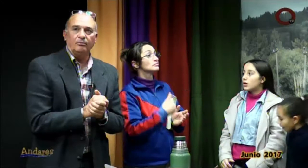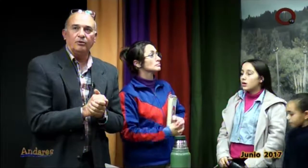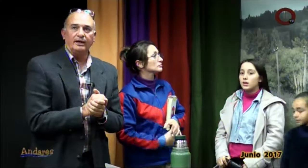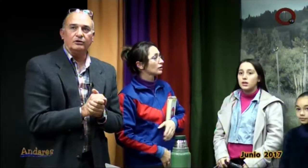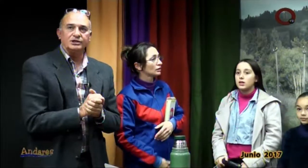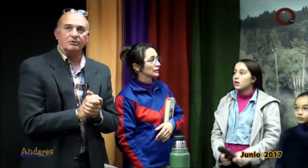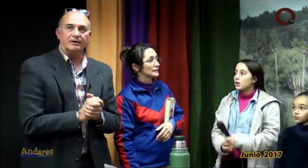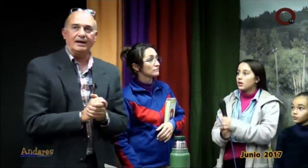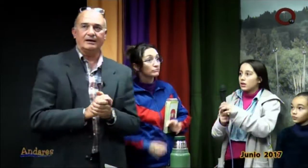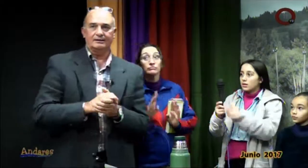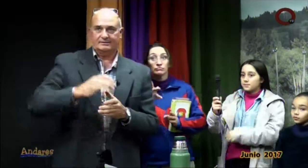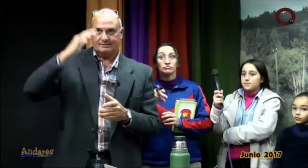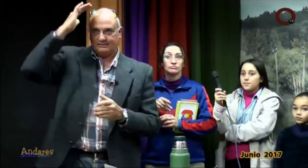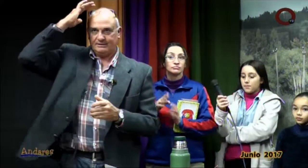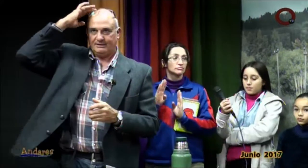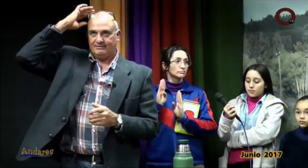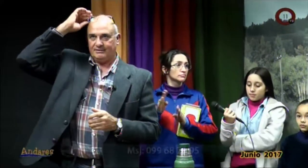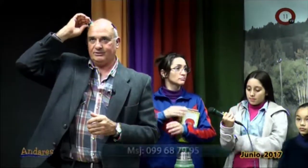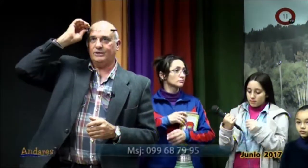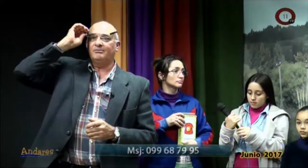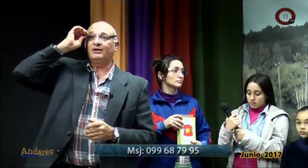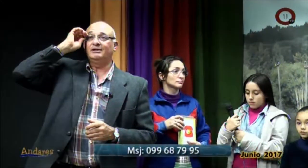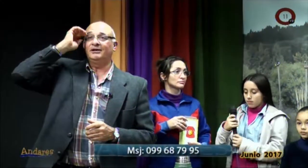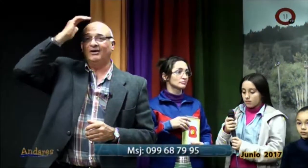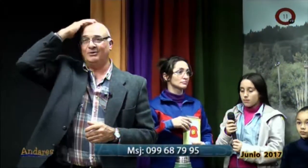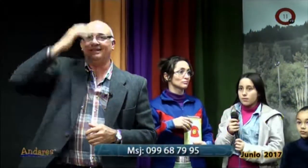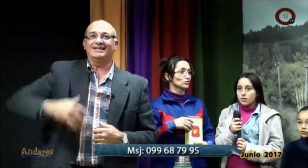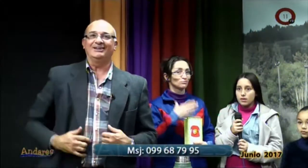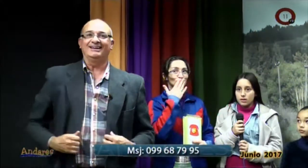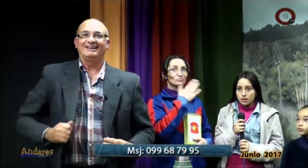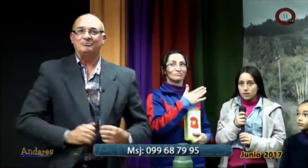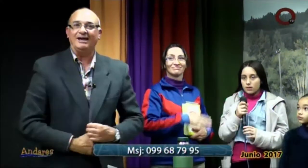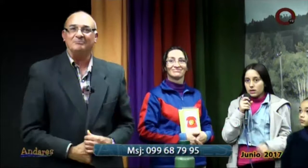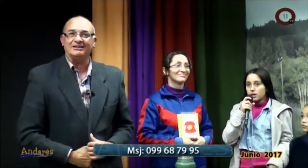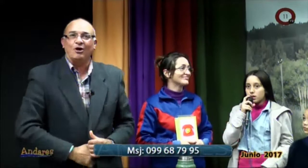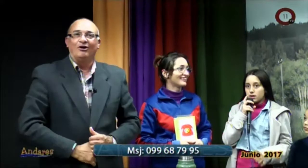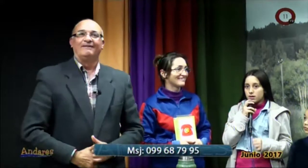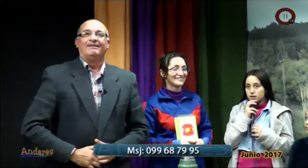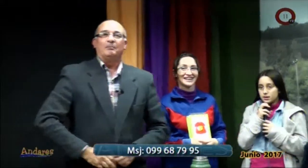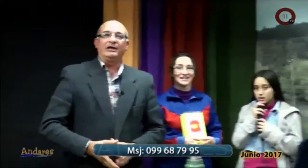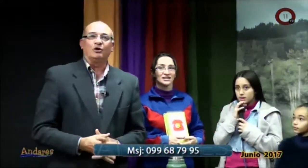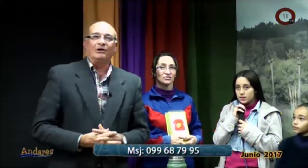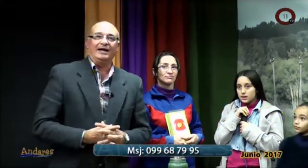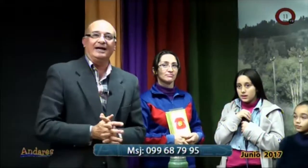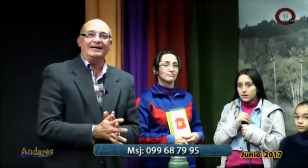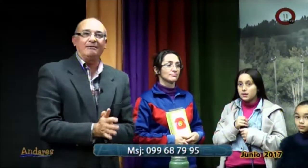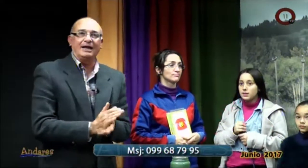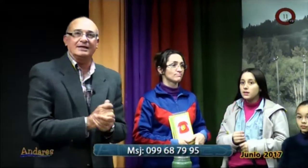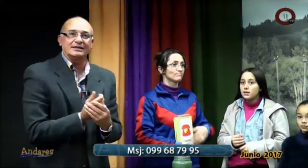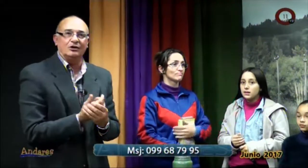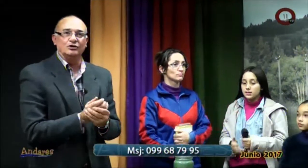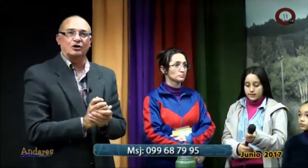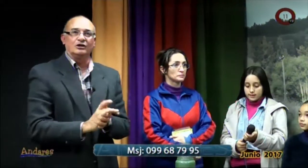Amigos, muy buenas noches, ¿cómo les va? No es que me falte el pelo, ahora sí que le... Bien, Beto, Beto Moreira en